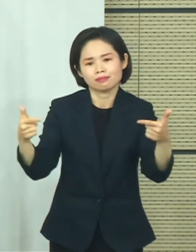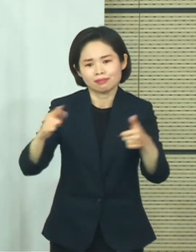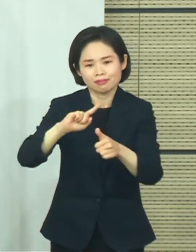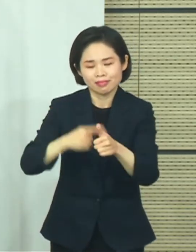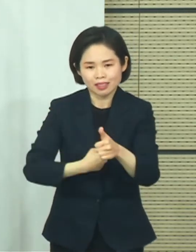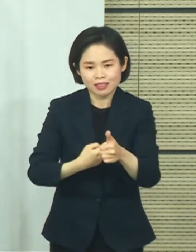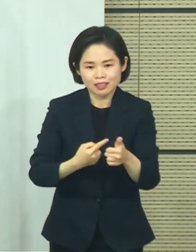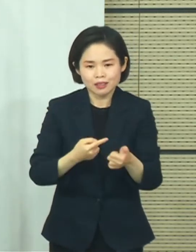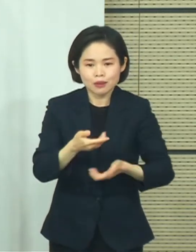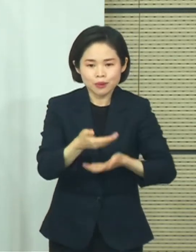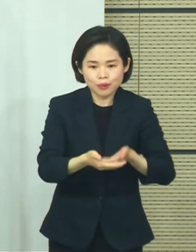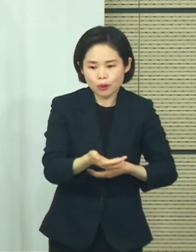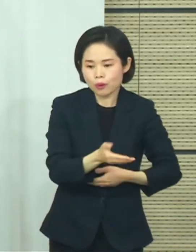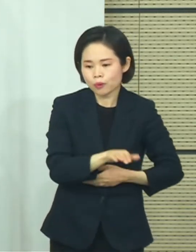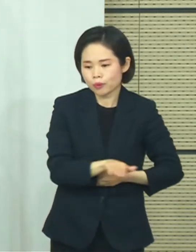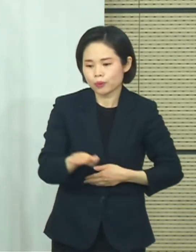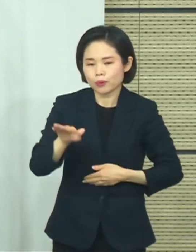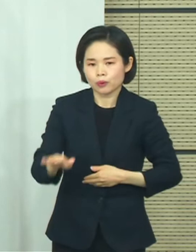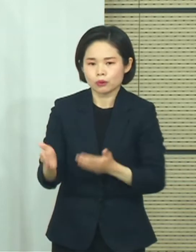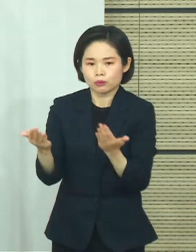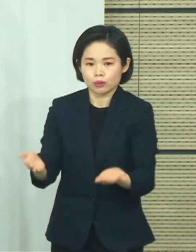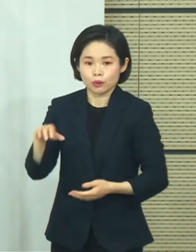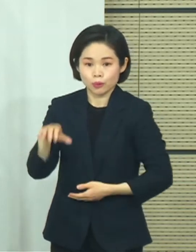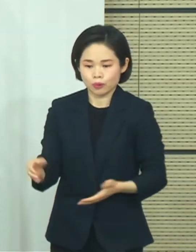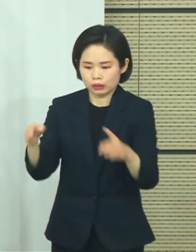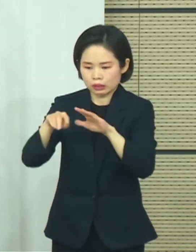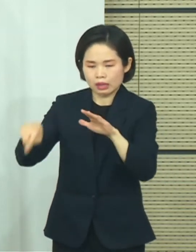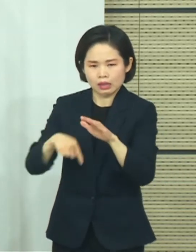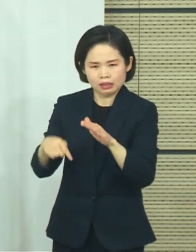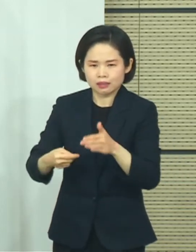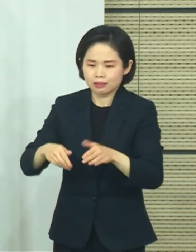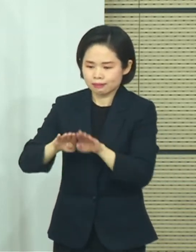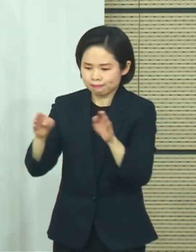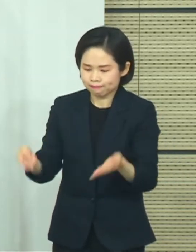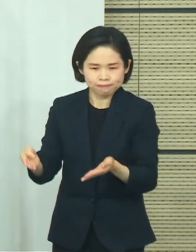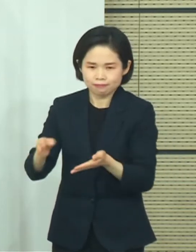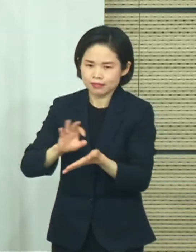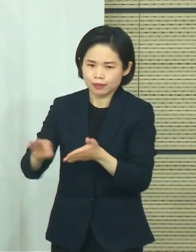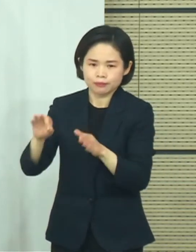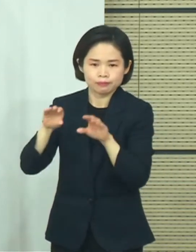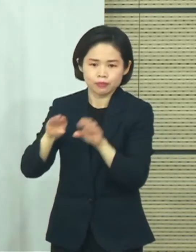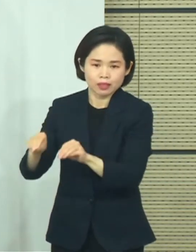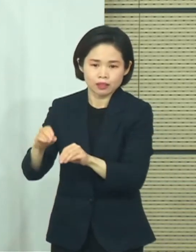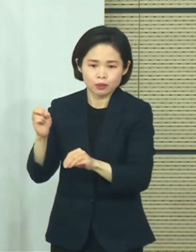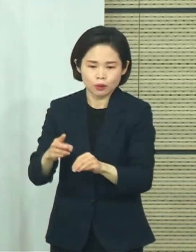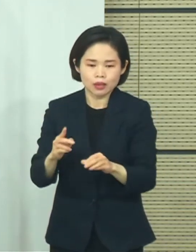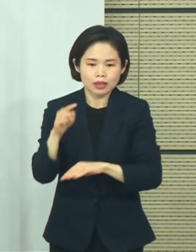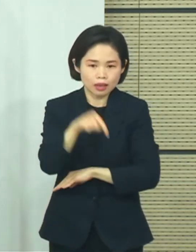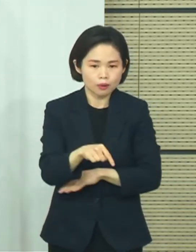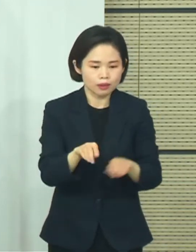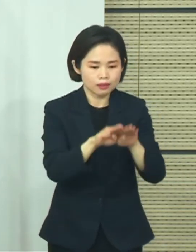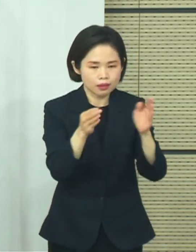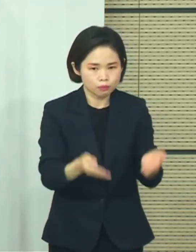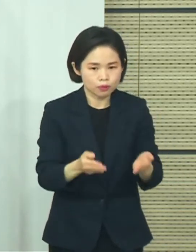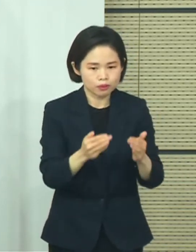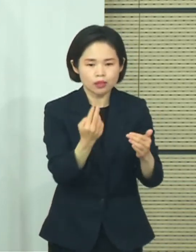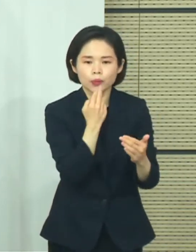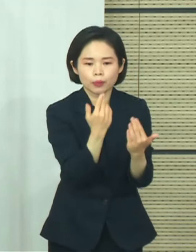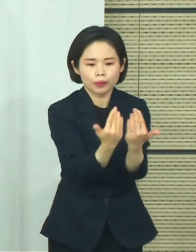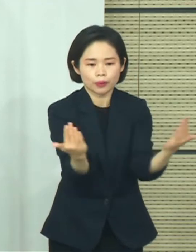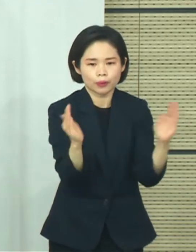개소의 실내 테이블 운영 중단 야외에 테이블에 투명 가림막 설치 등을 통해 방역을 강화하는